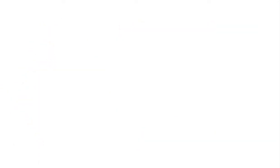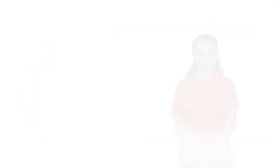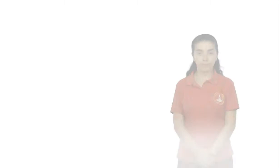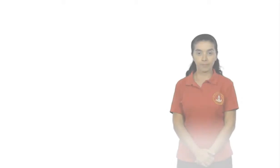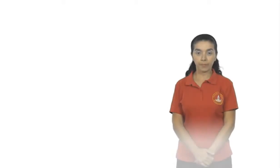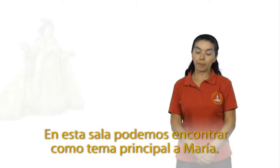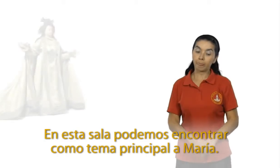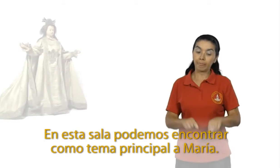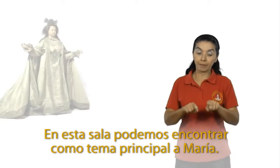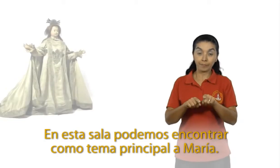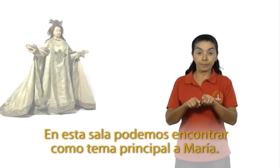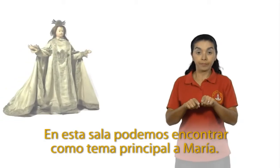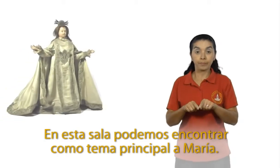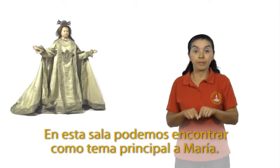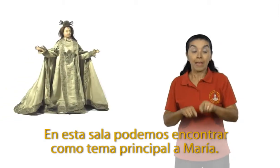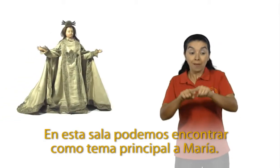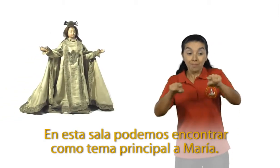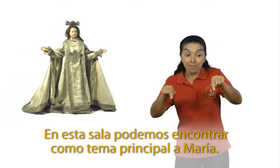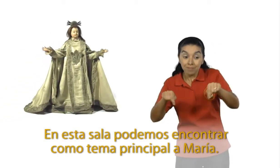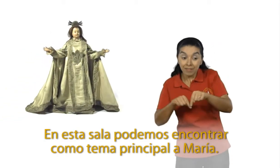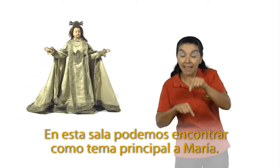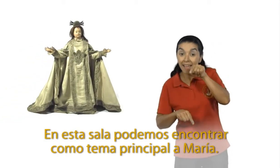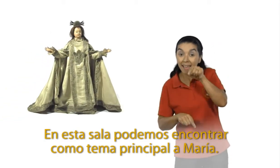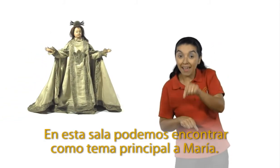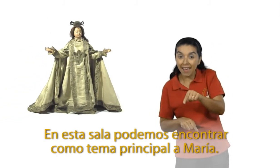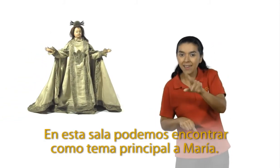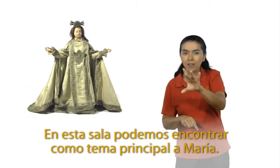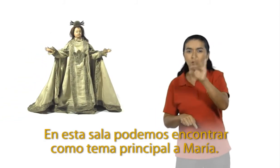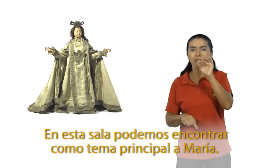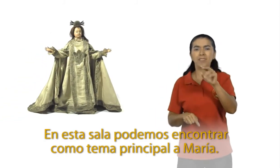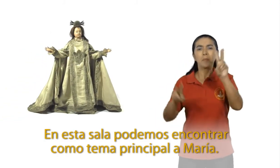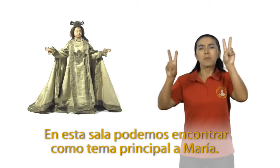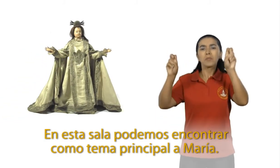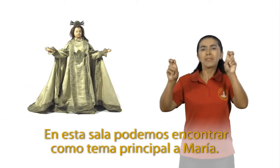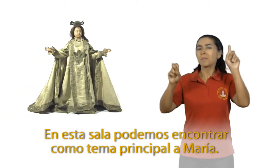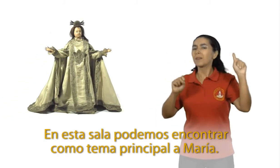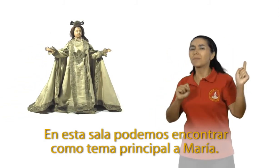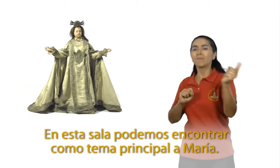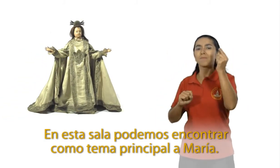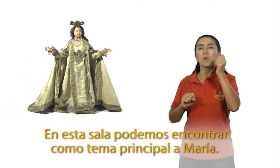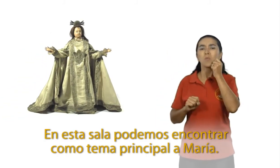En esta sala, podemos encontrar como tema principal a María.